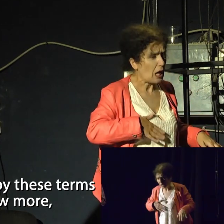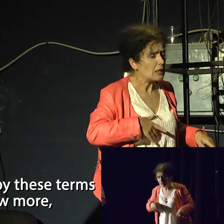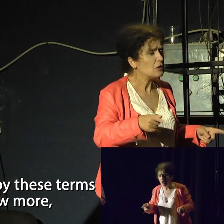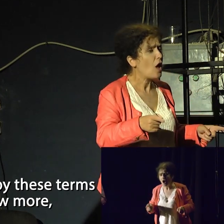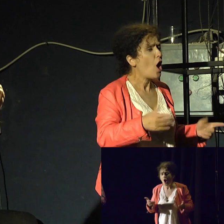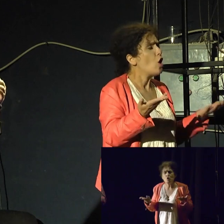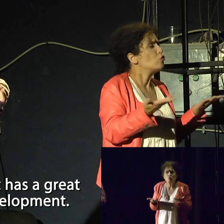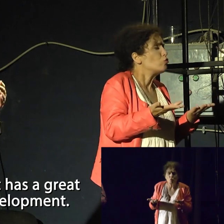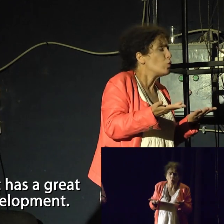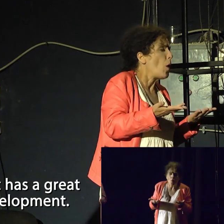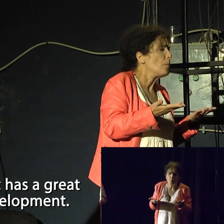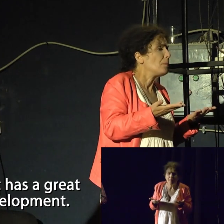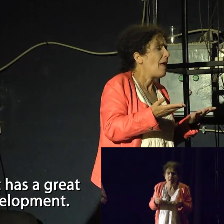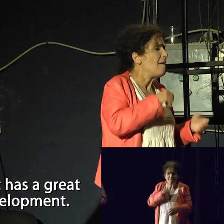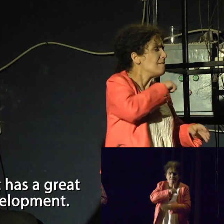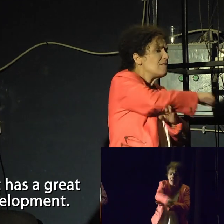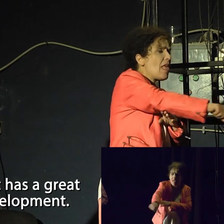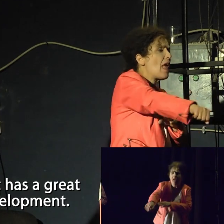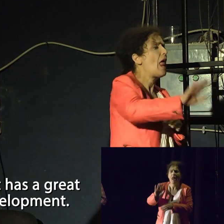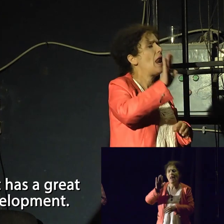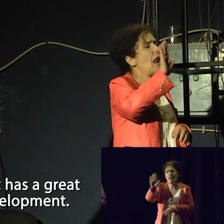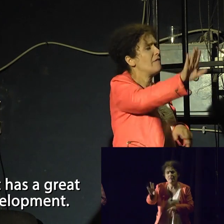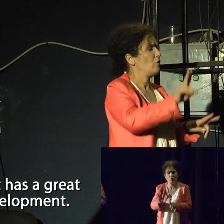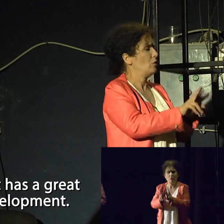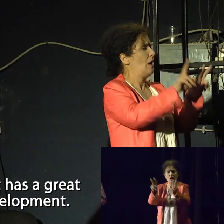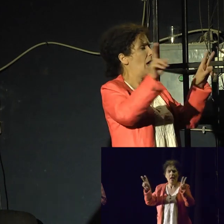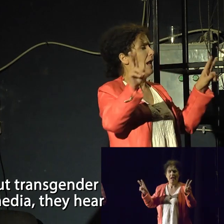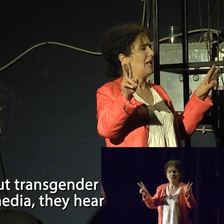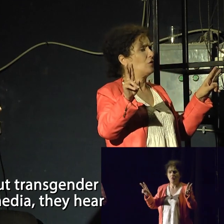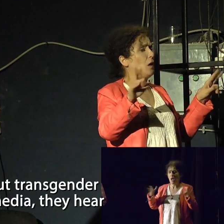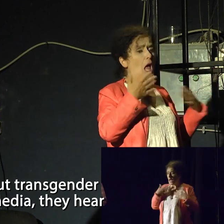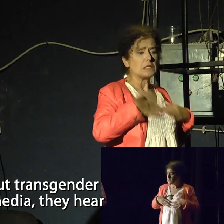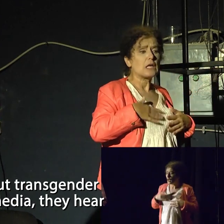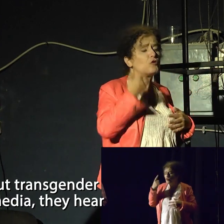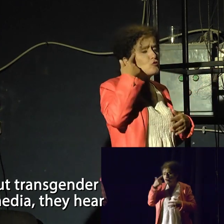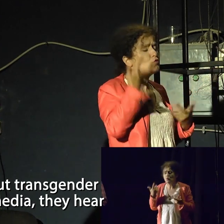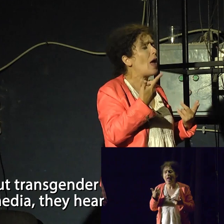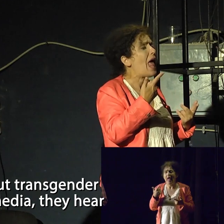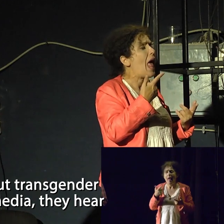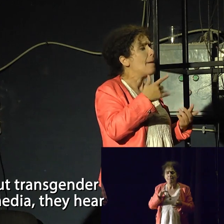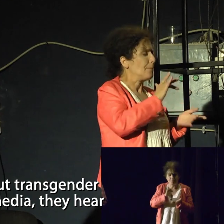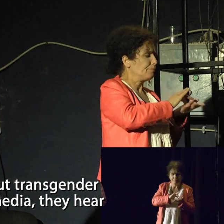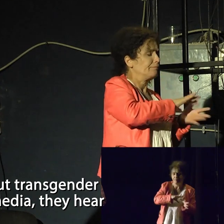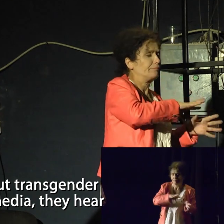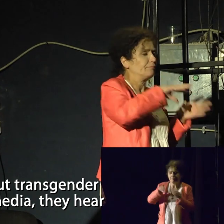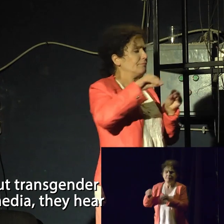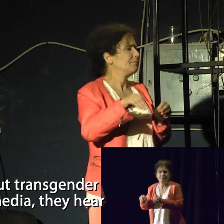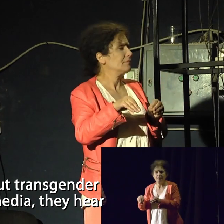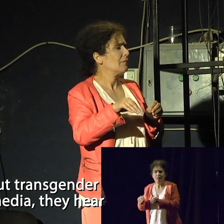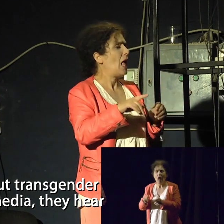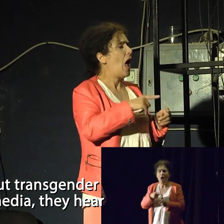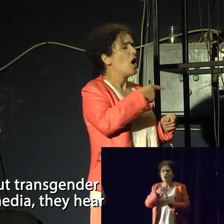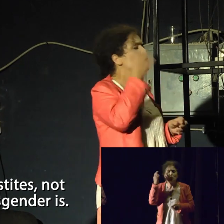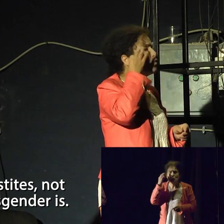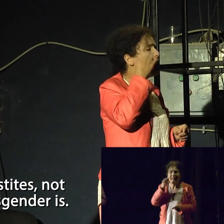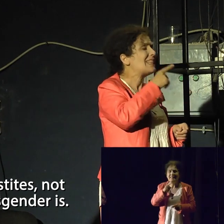што и текако влие понатаму на нивното развивање. Сакаат да знаат што се трансродови лица, затоа што во медиумите слушаат само за